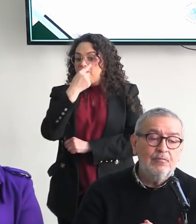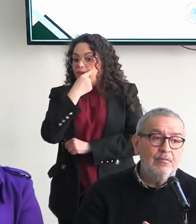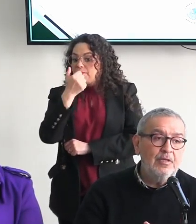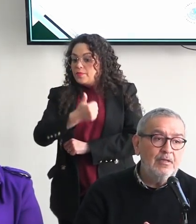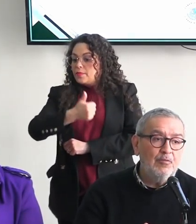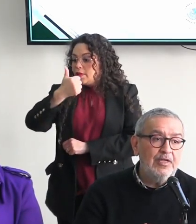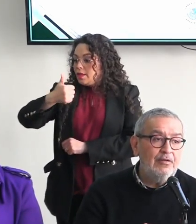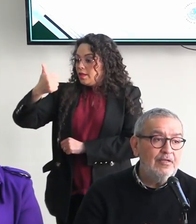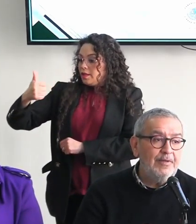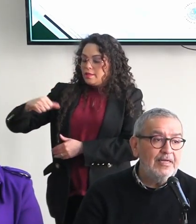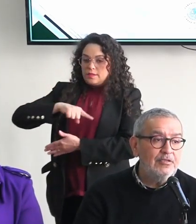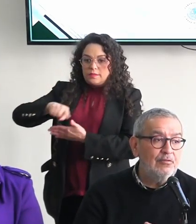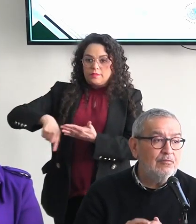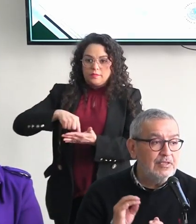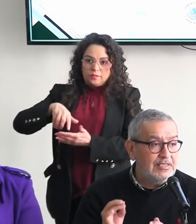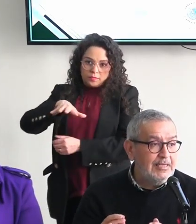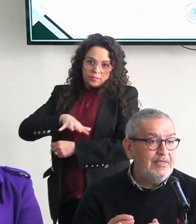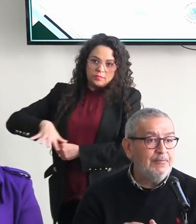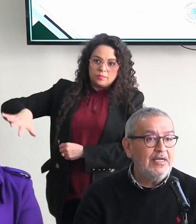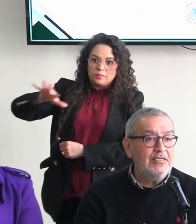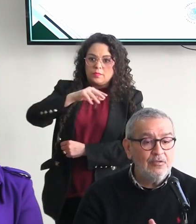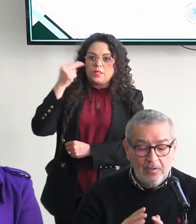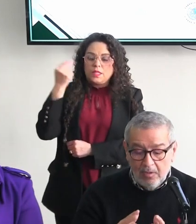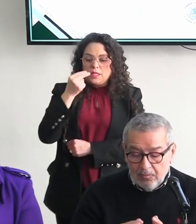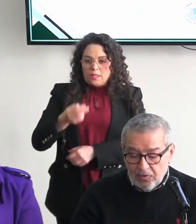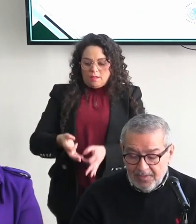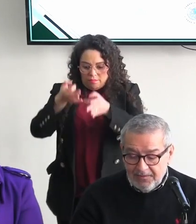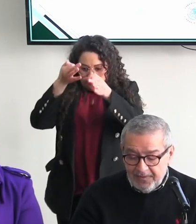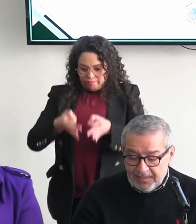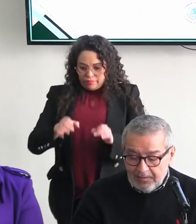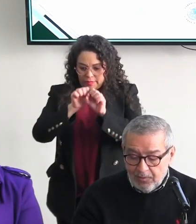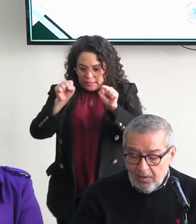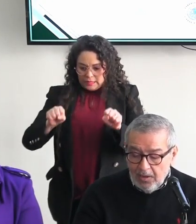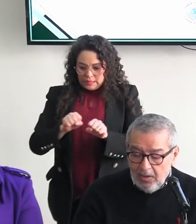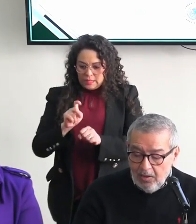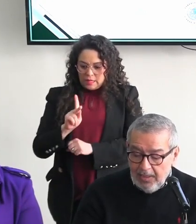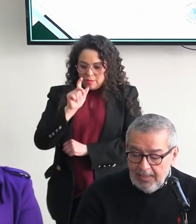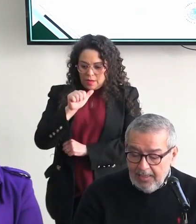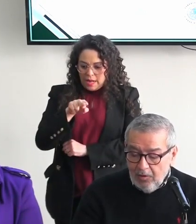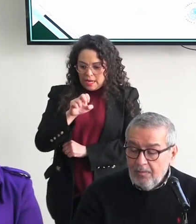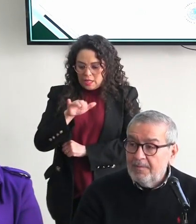hacer un modelo de planeación, un sistema de planeación mucho más efectivo.